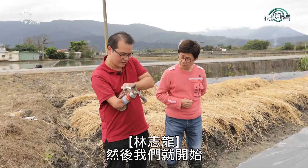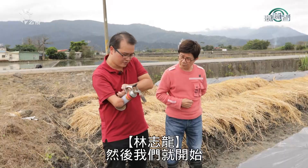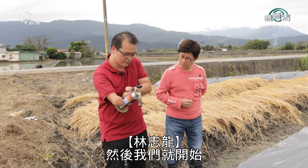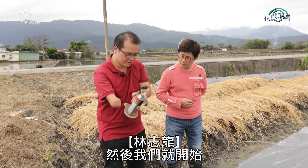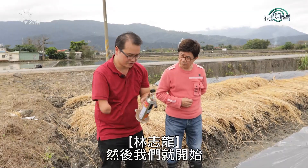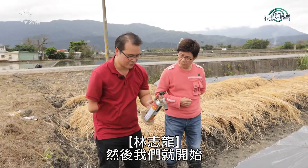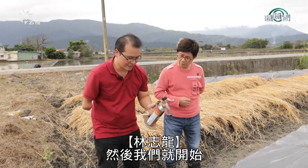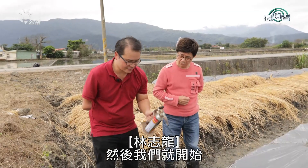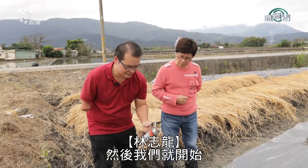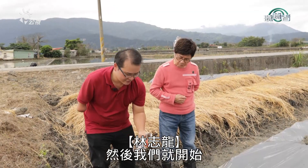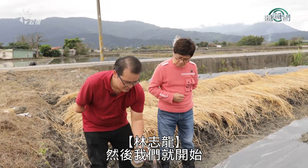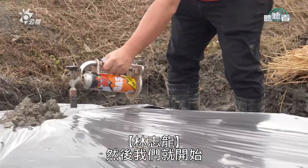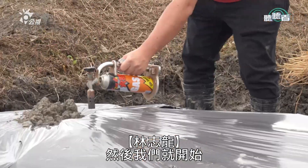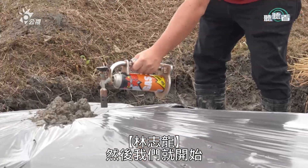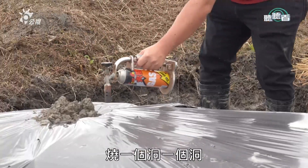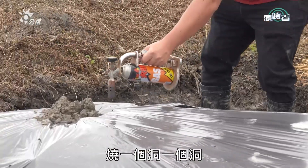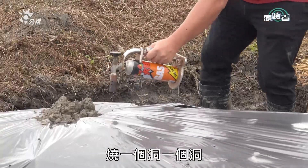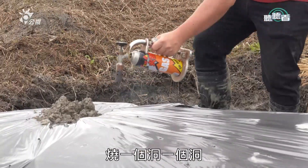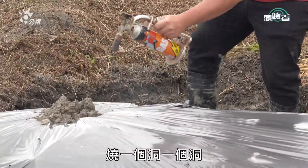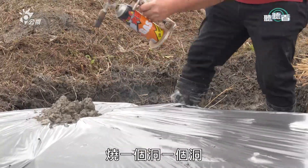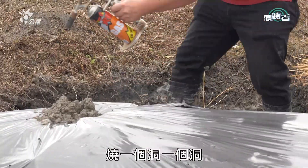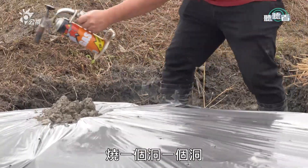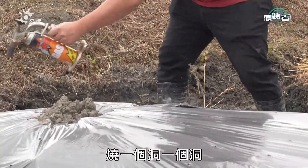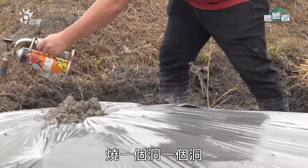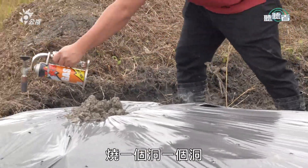然后我们就开始，烧一个洞一个洞。